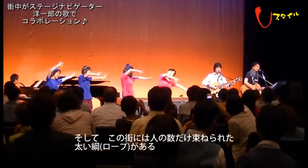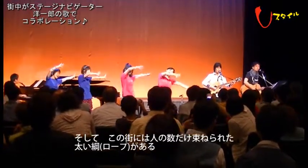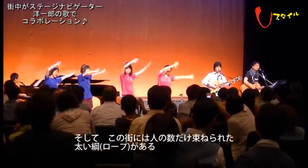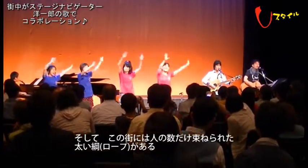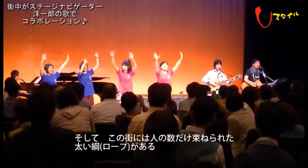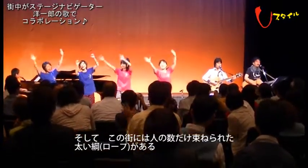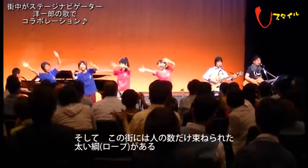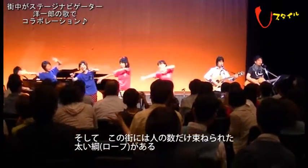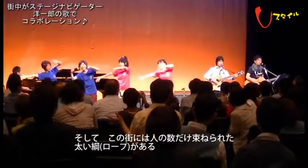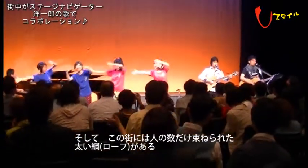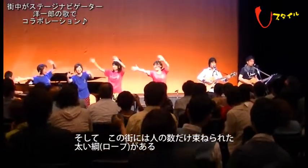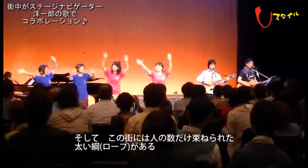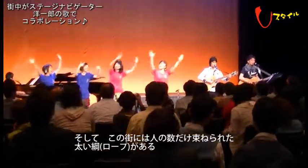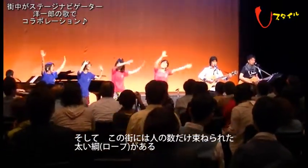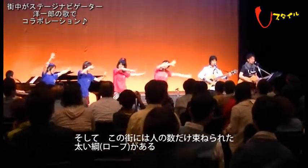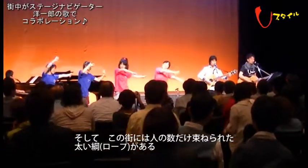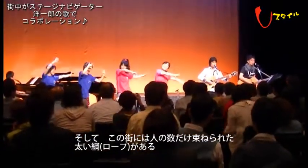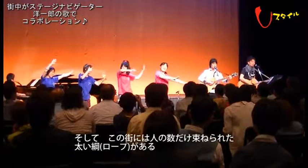ni